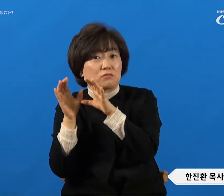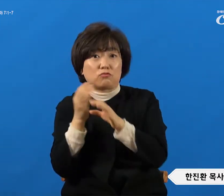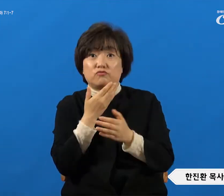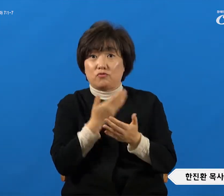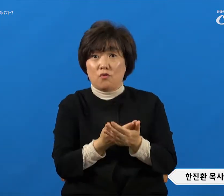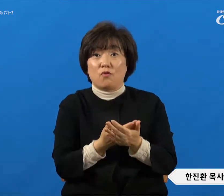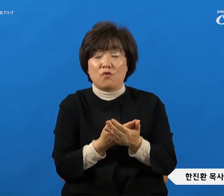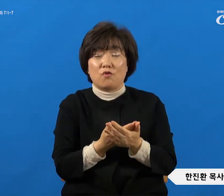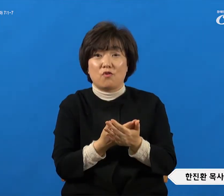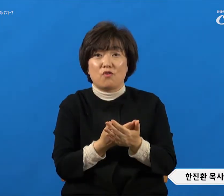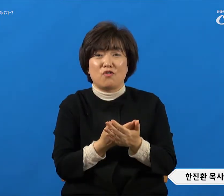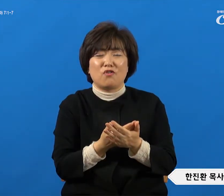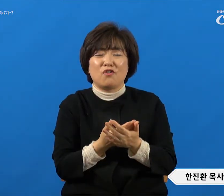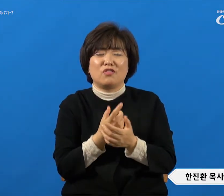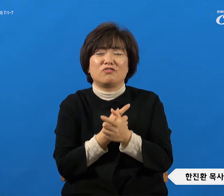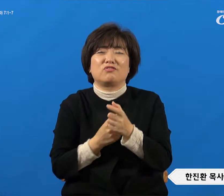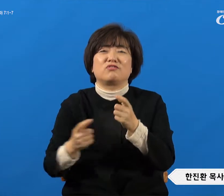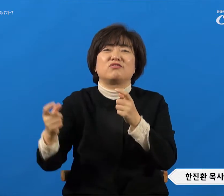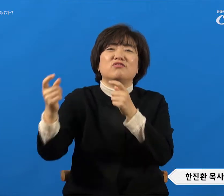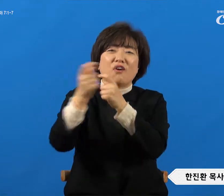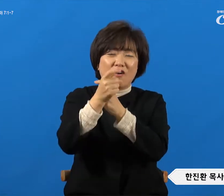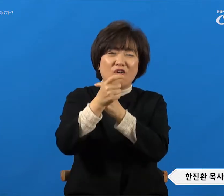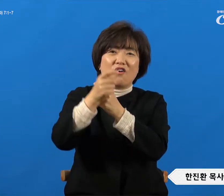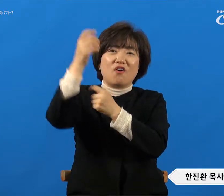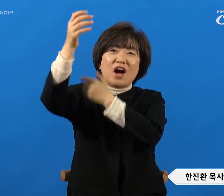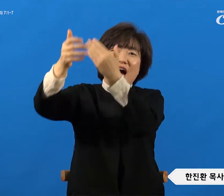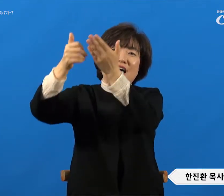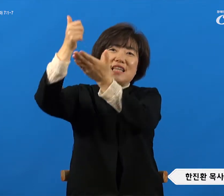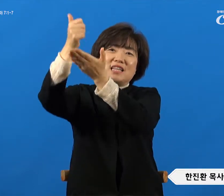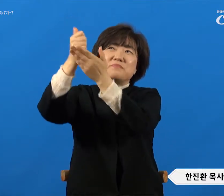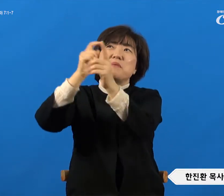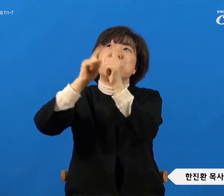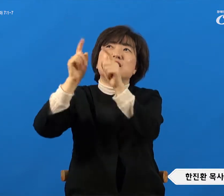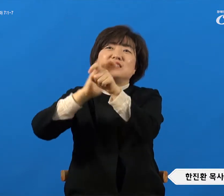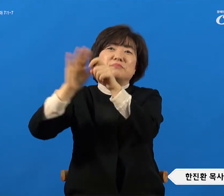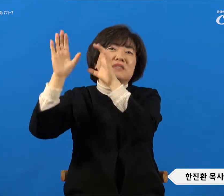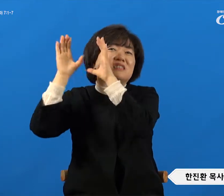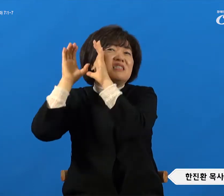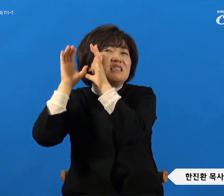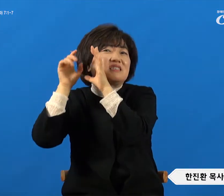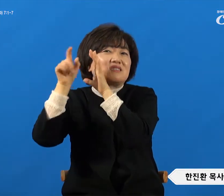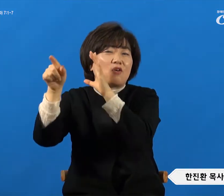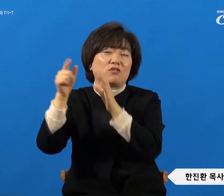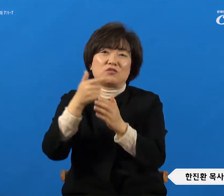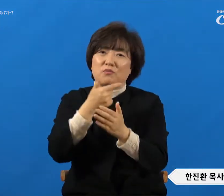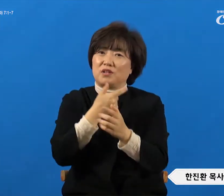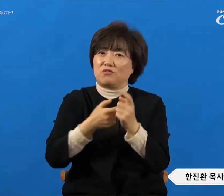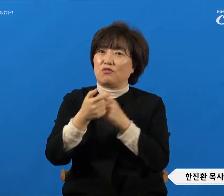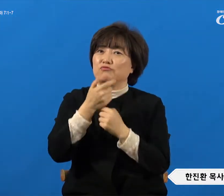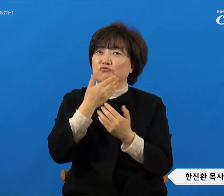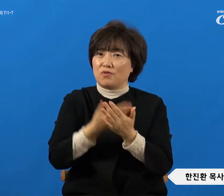중요한데 하물며 우리 창조주 하나님의 말씀이야 더 말할 나위가 있겠습니까?